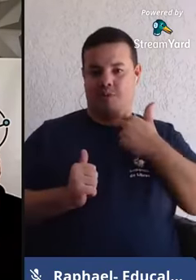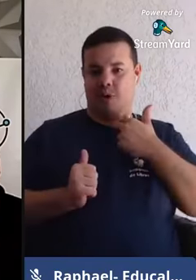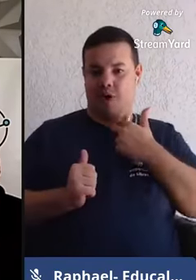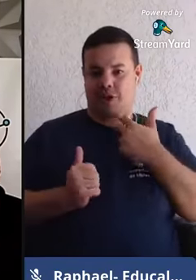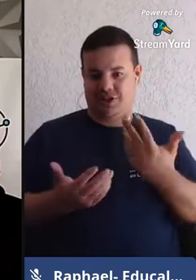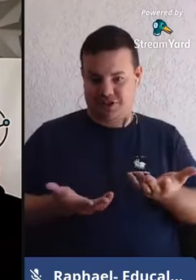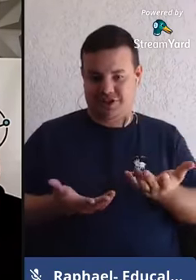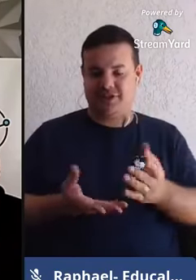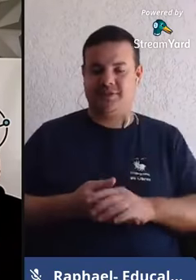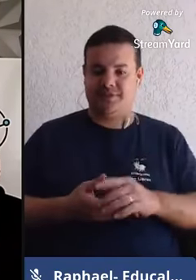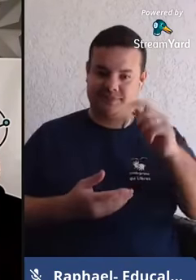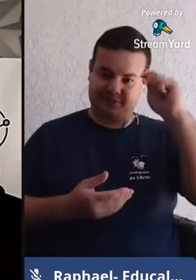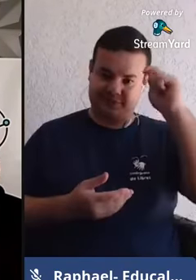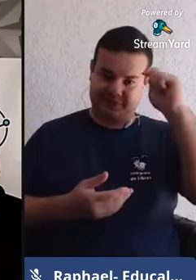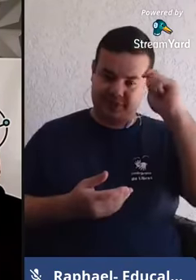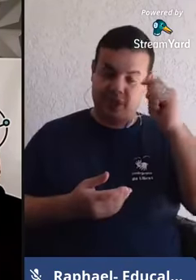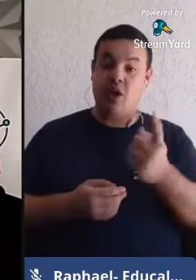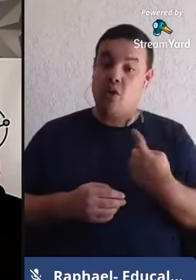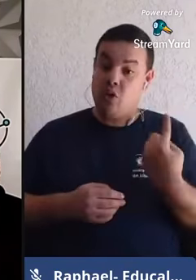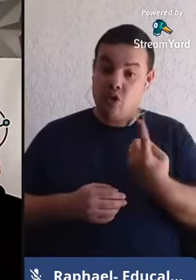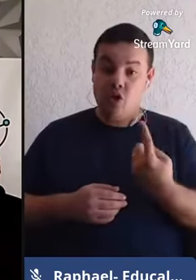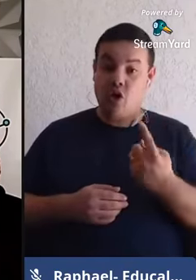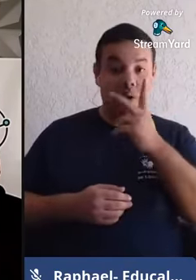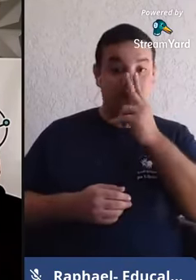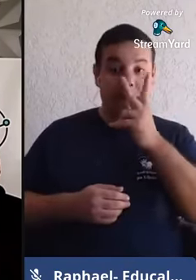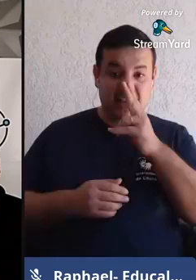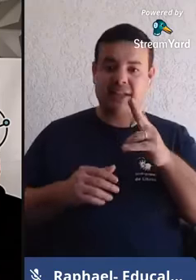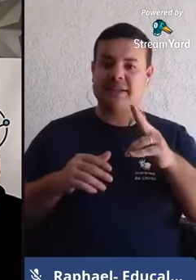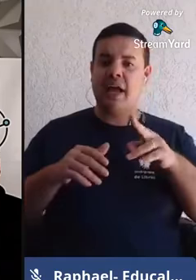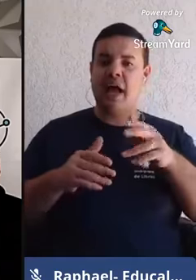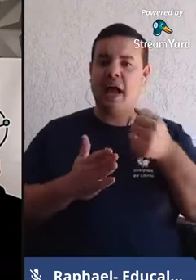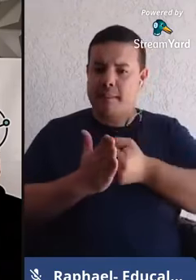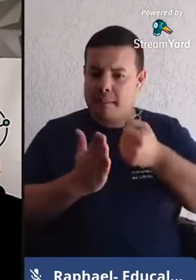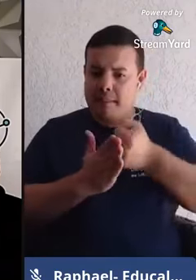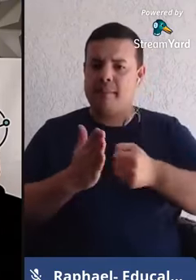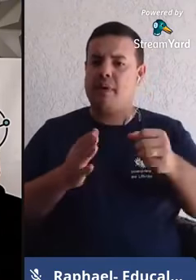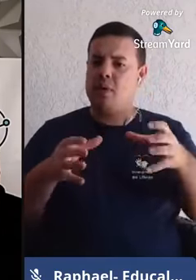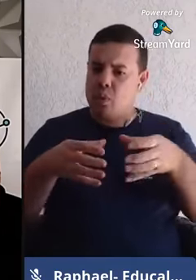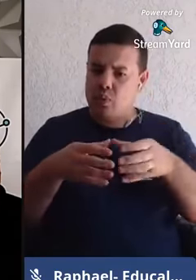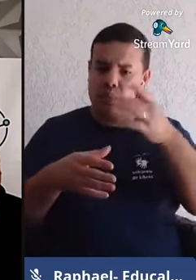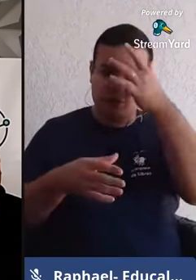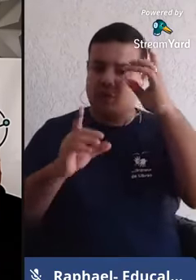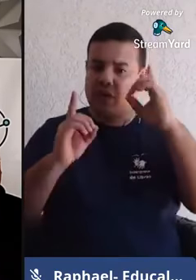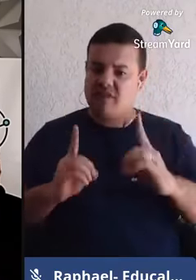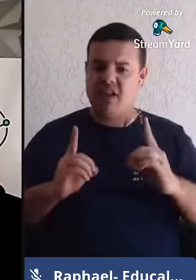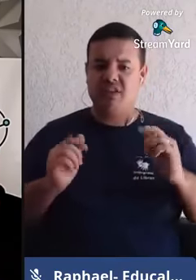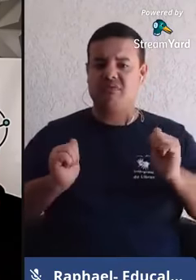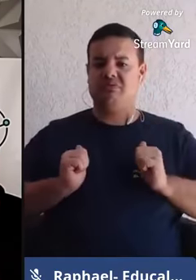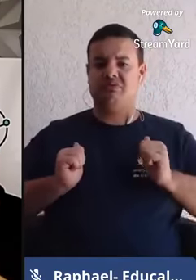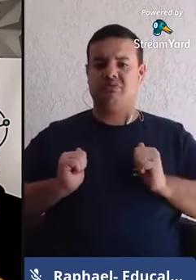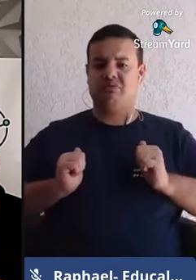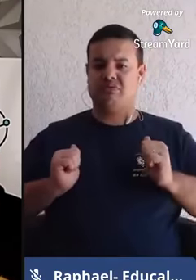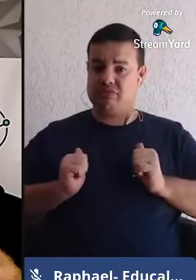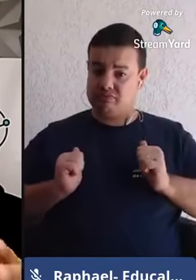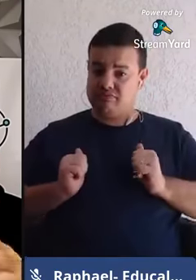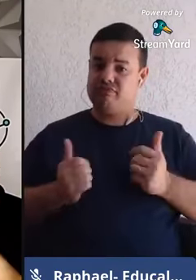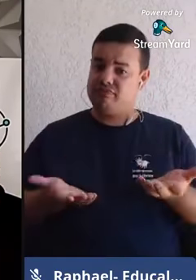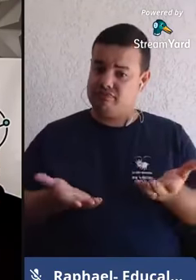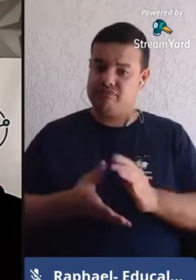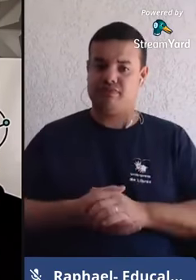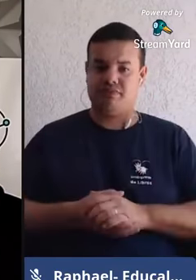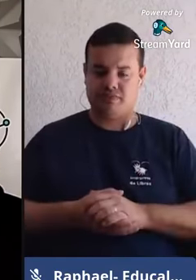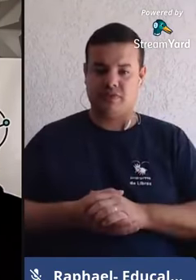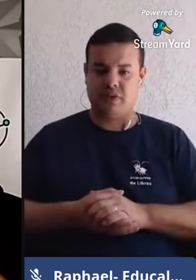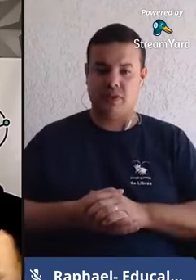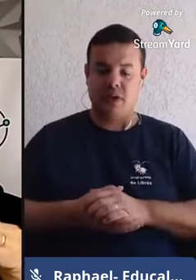A militância da pessoa com deficiência, né, está acomodada. Outra, acho que mesmo Cid, não sei se você